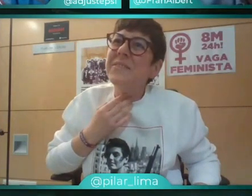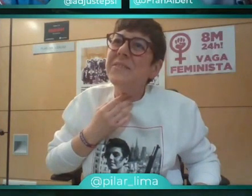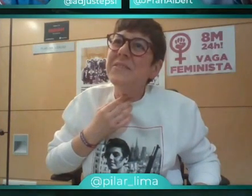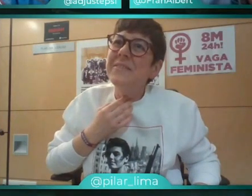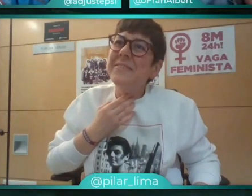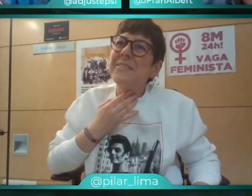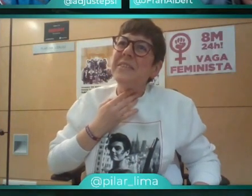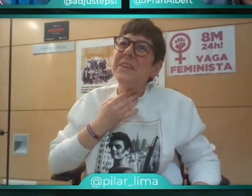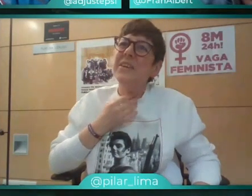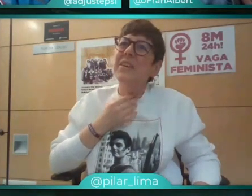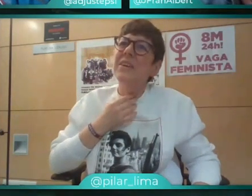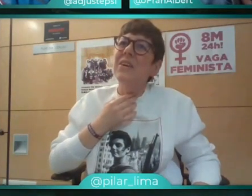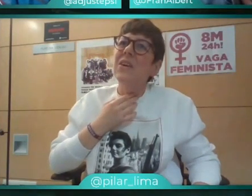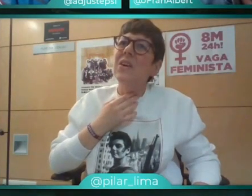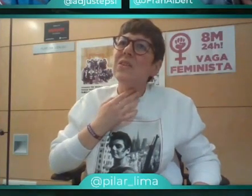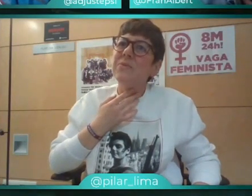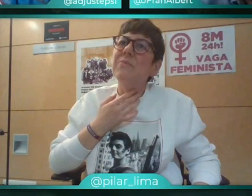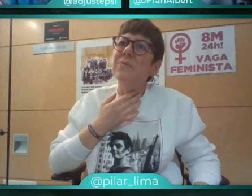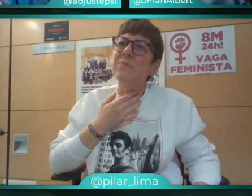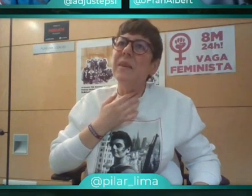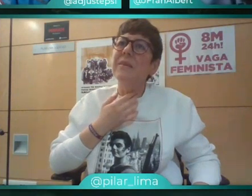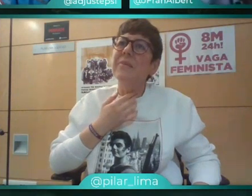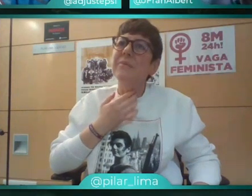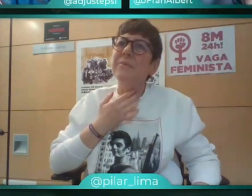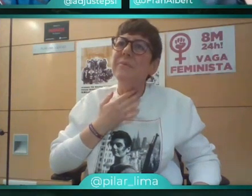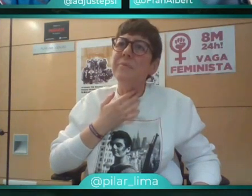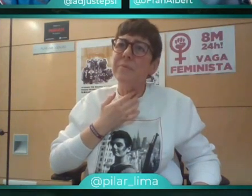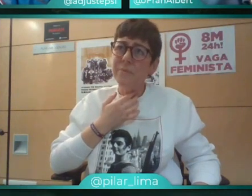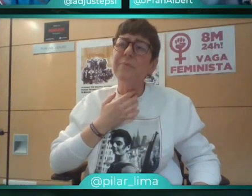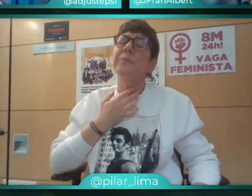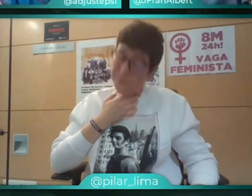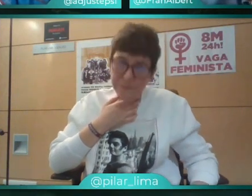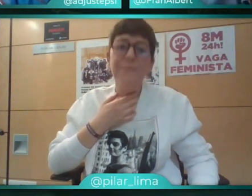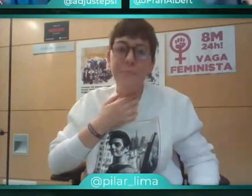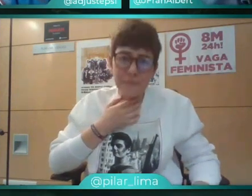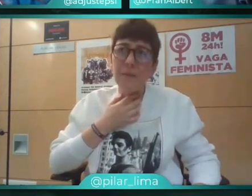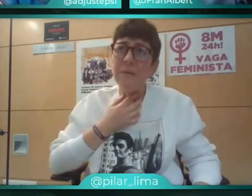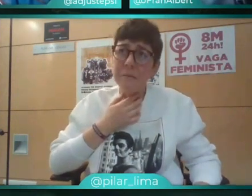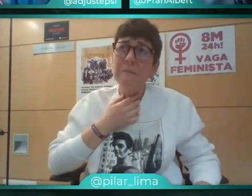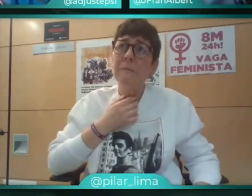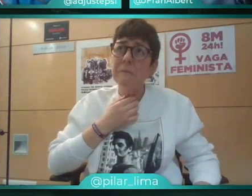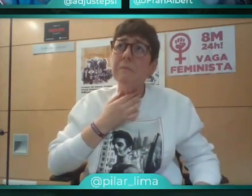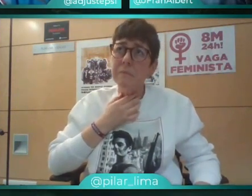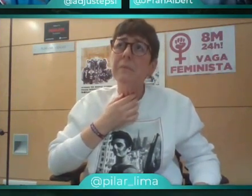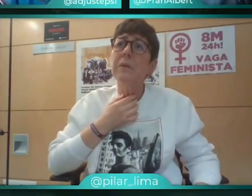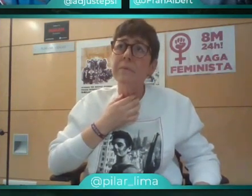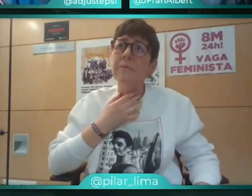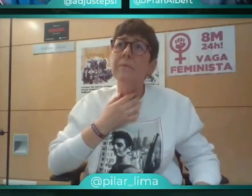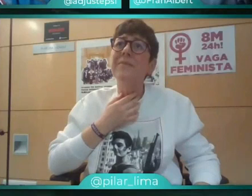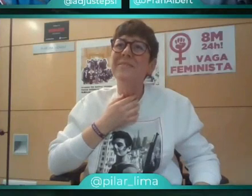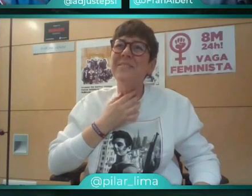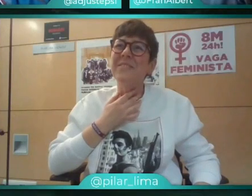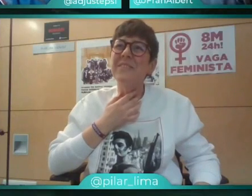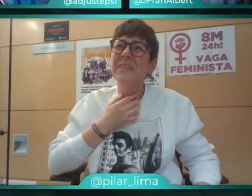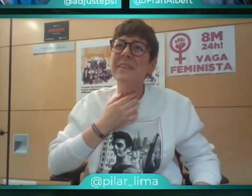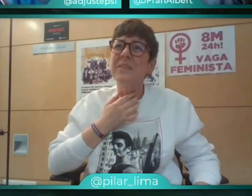por ejemplo yo creo que eres la primera persona sorda que hemos traído hemos traído al programa no y por ejemplo claro aquí ya ya